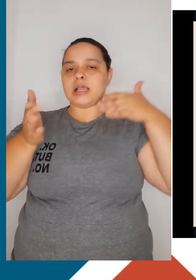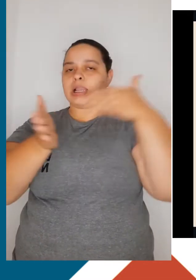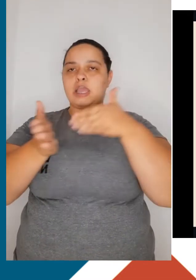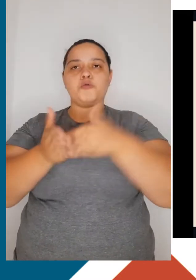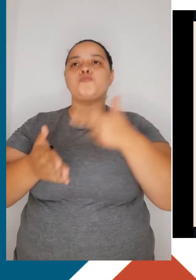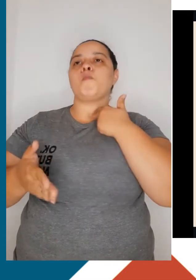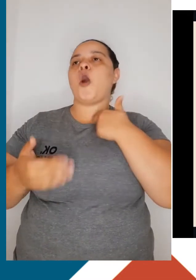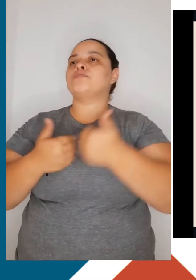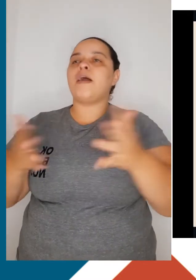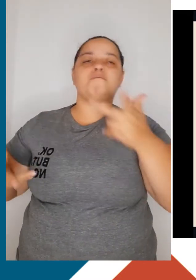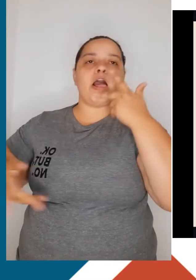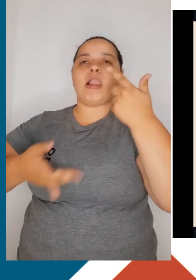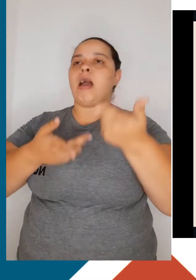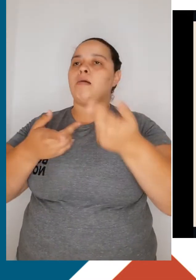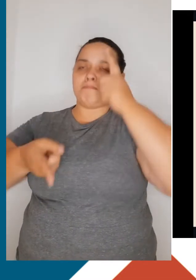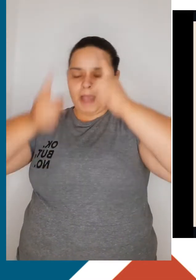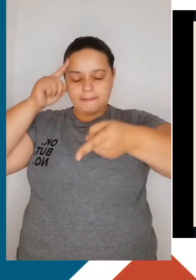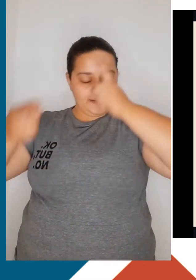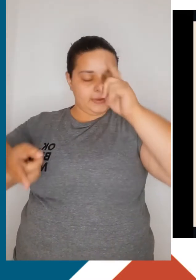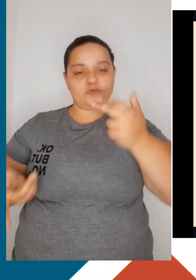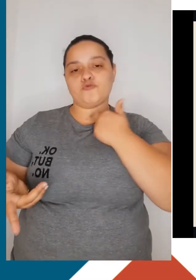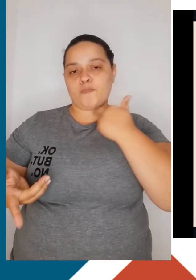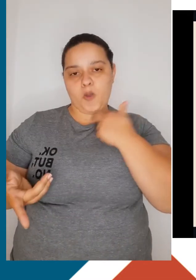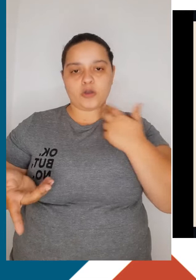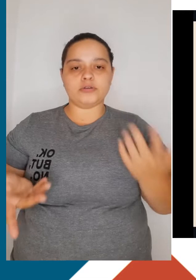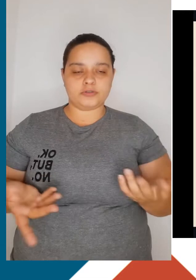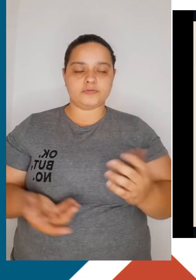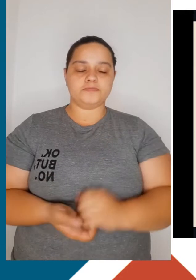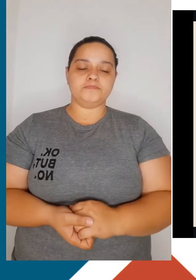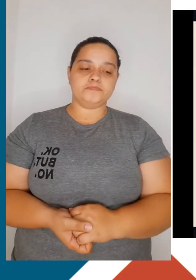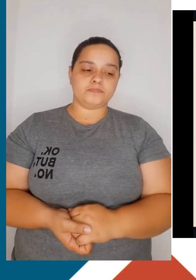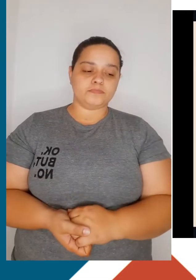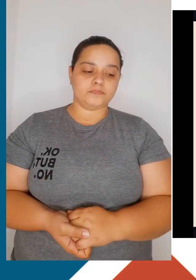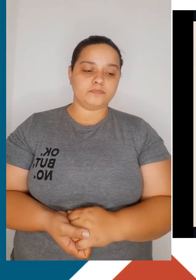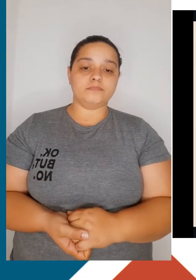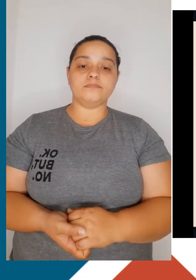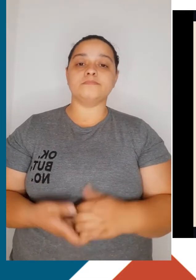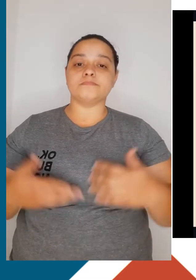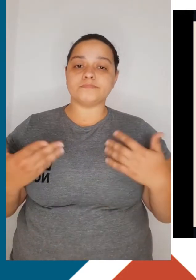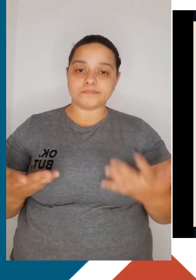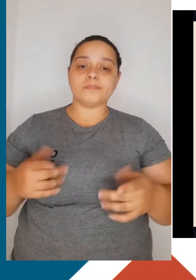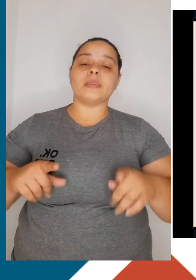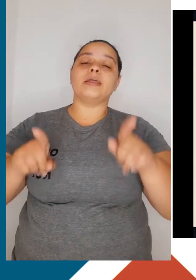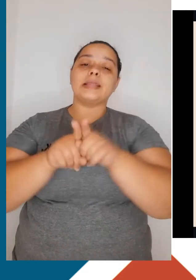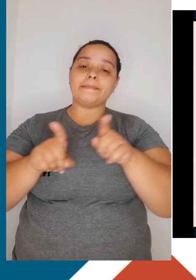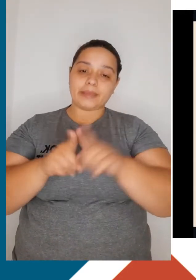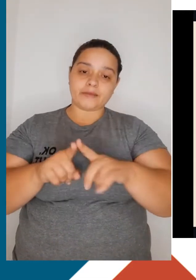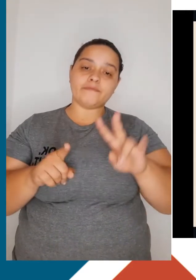Os limites, vai tentar impor limites ao absolutismo monárquico. E também